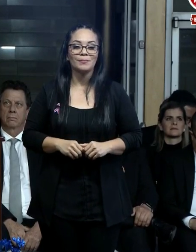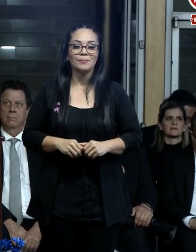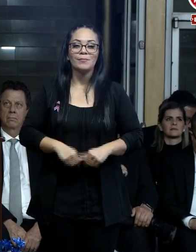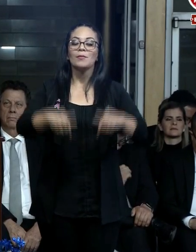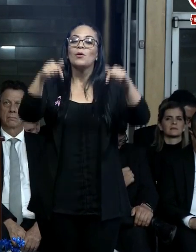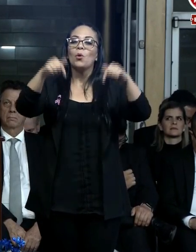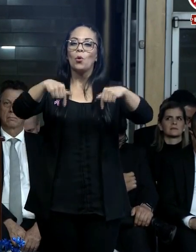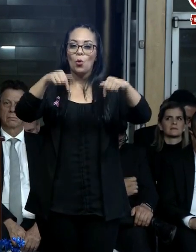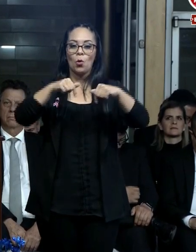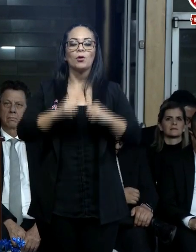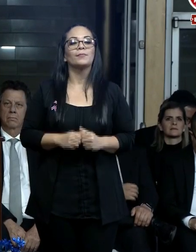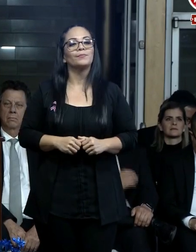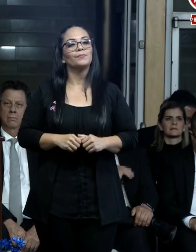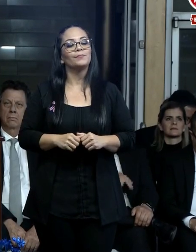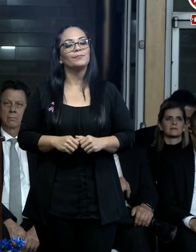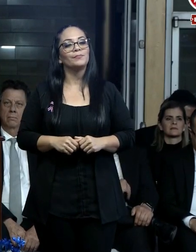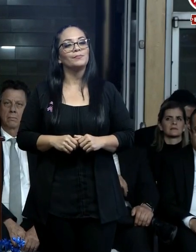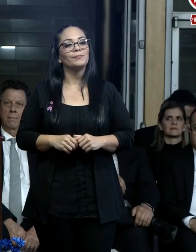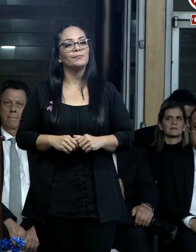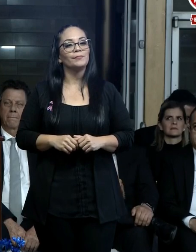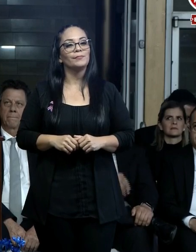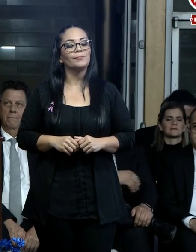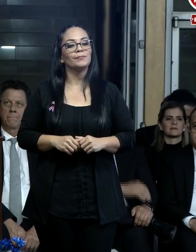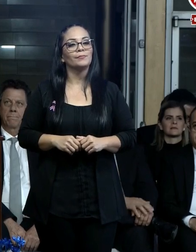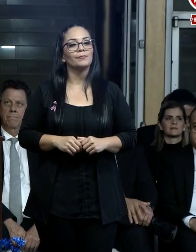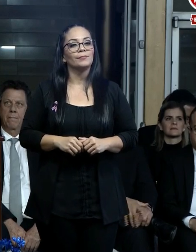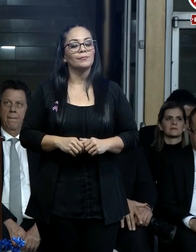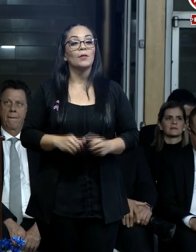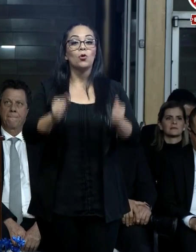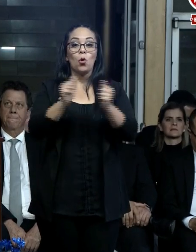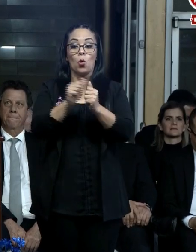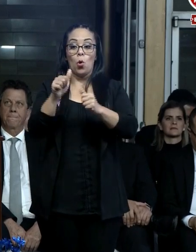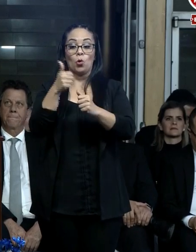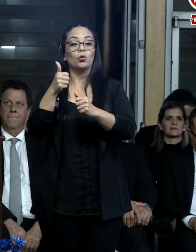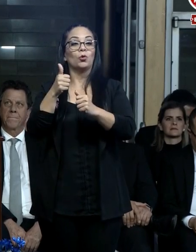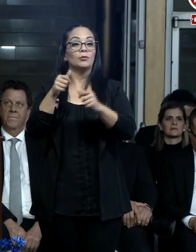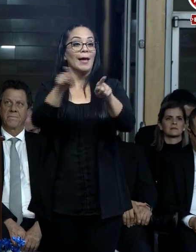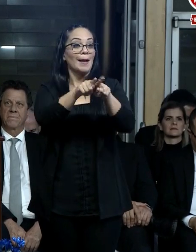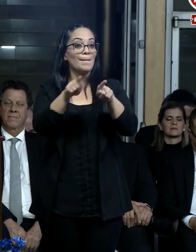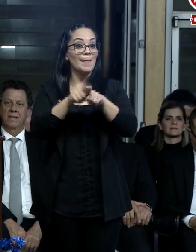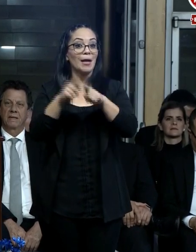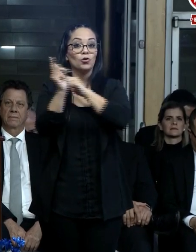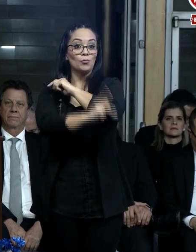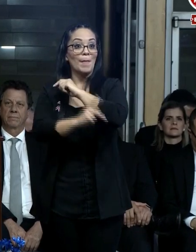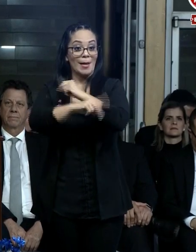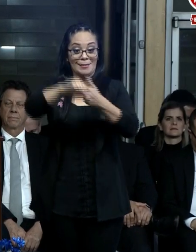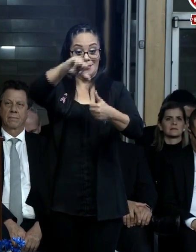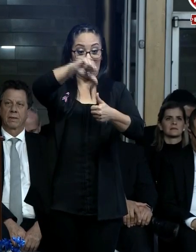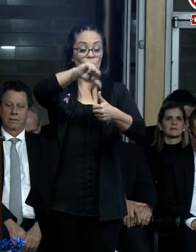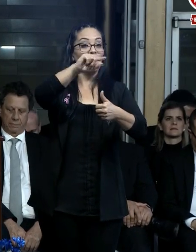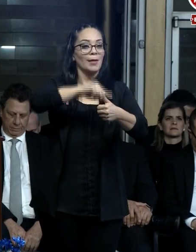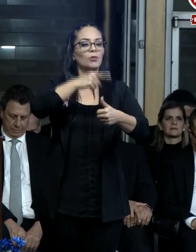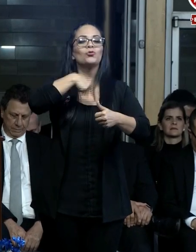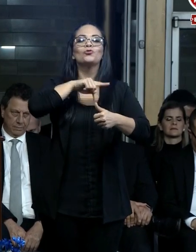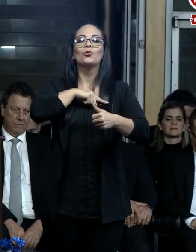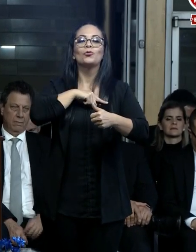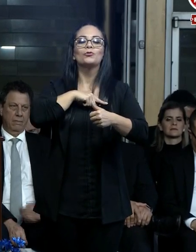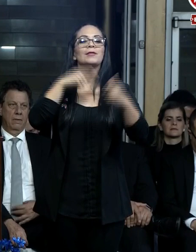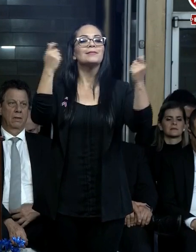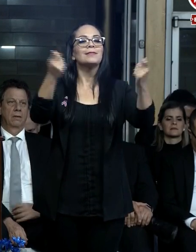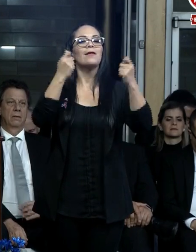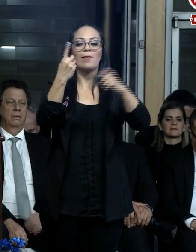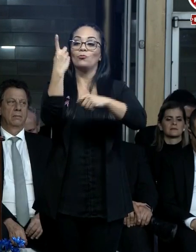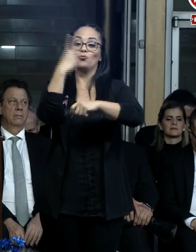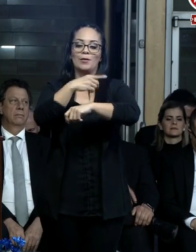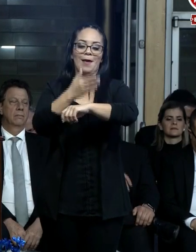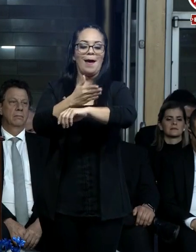Hoy, junto a las hermanas repúblicas centroamericanas, celebramos la víspera de la independencia